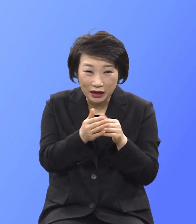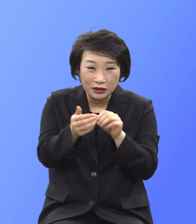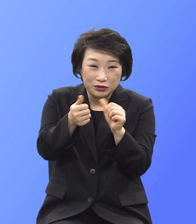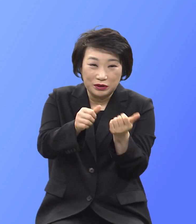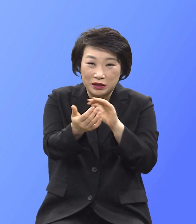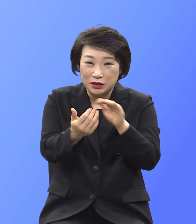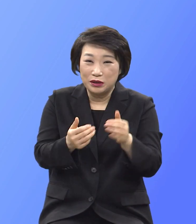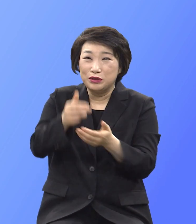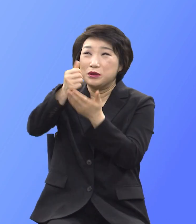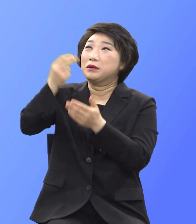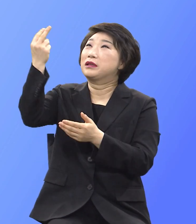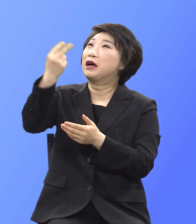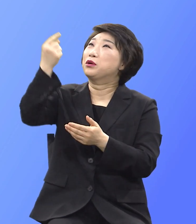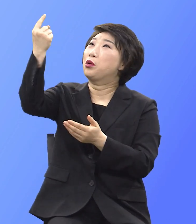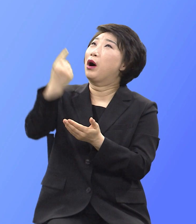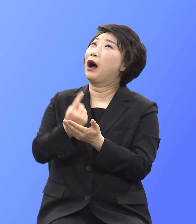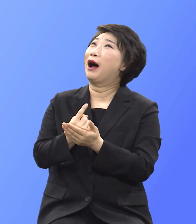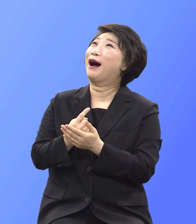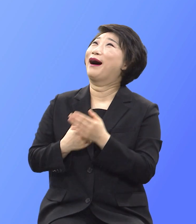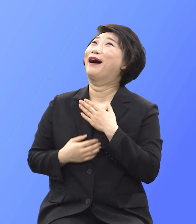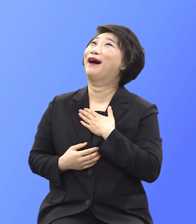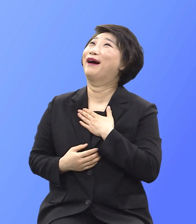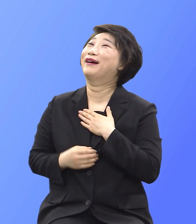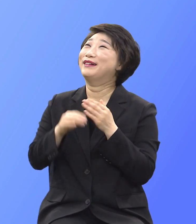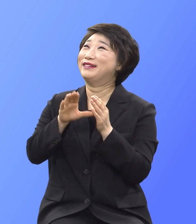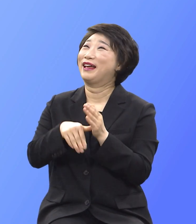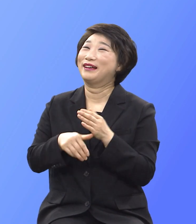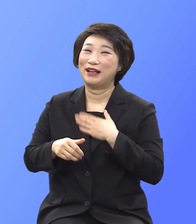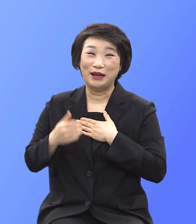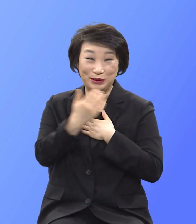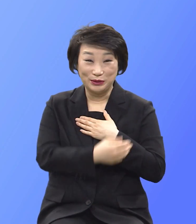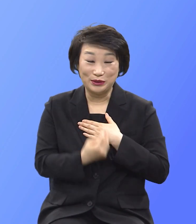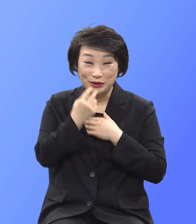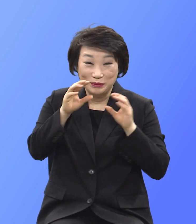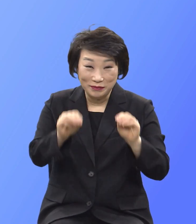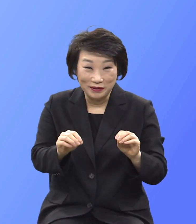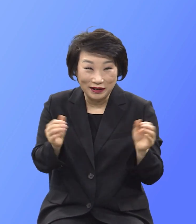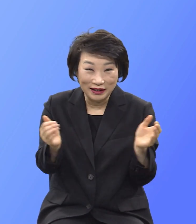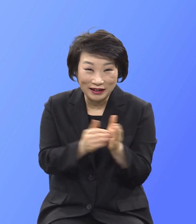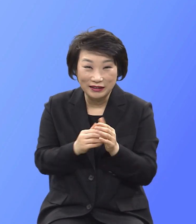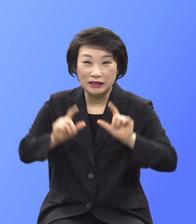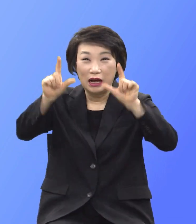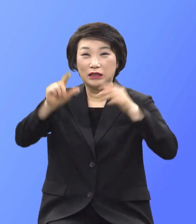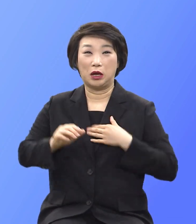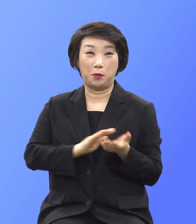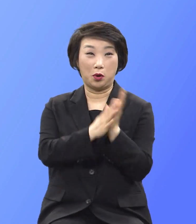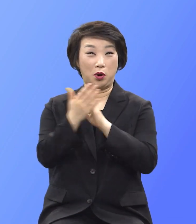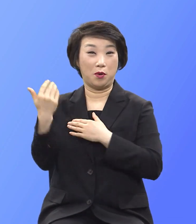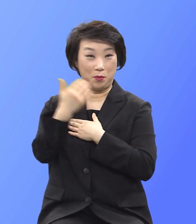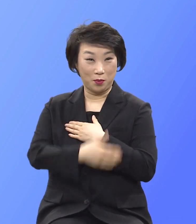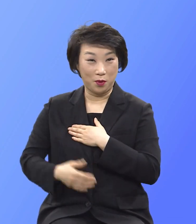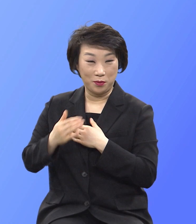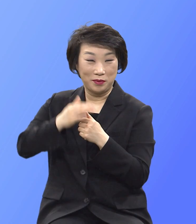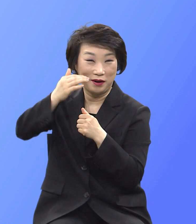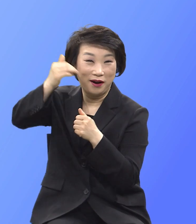전에 주님 강림하신다. 그때가 내 육신이 마지막 날, 나는 변화된 몸으로 공중에서